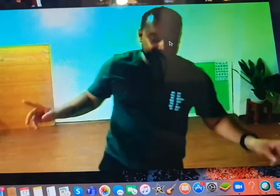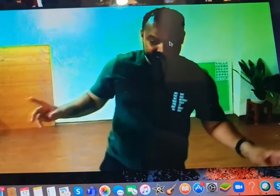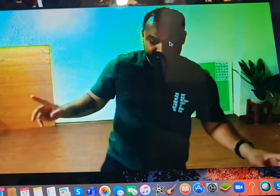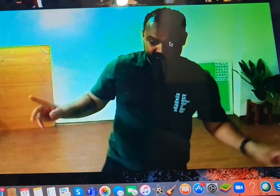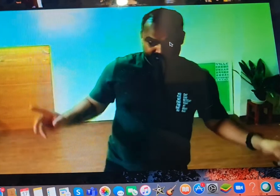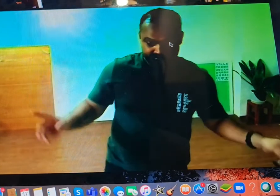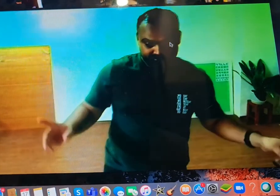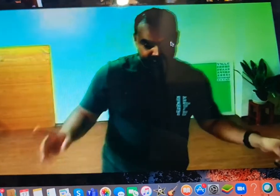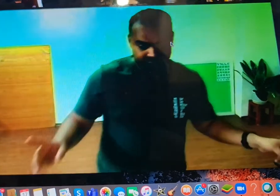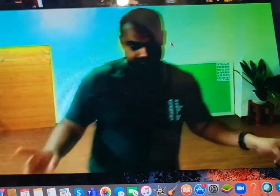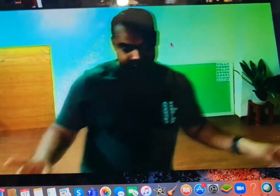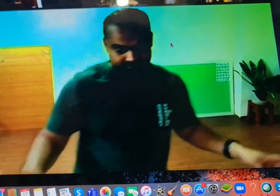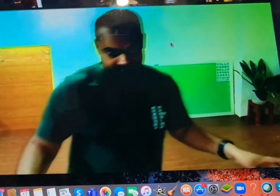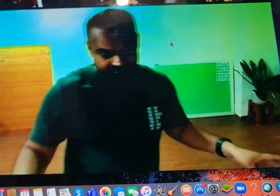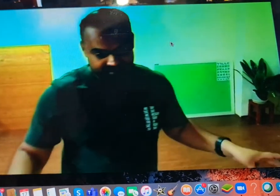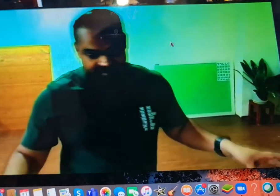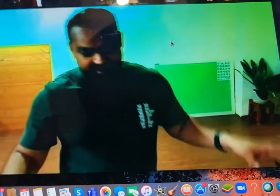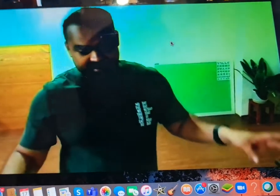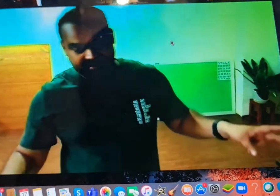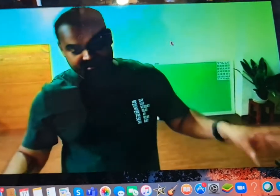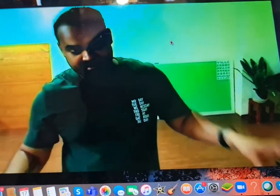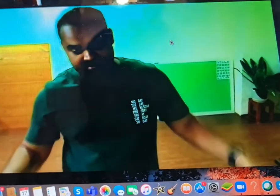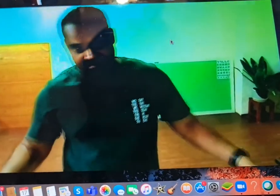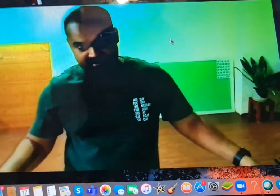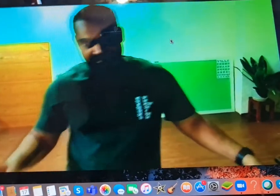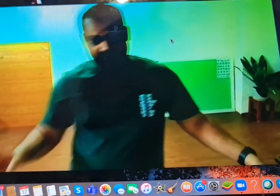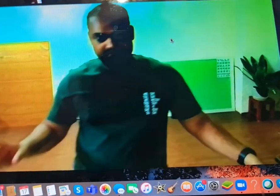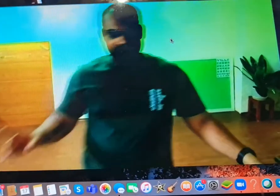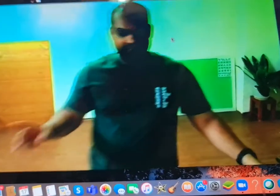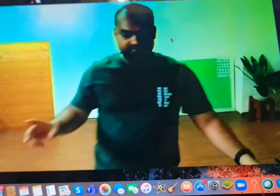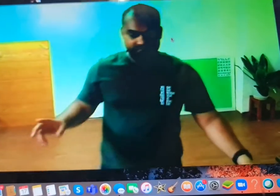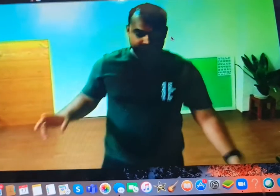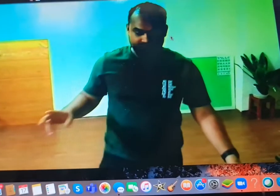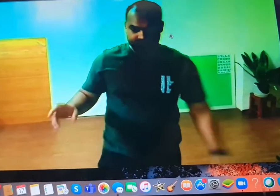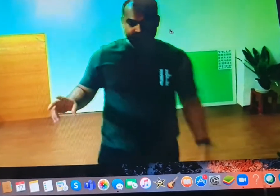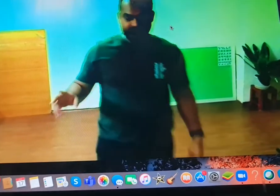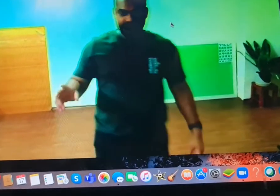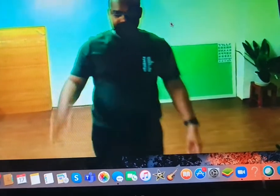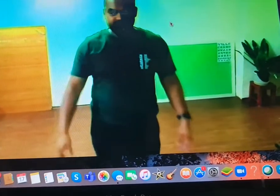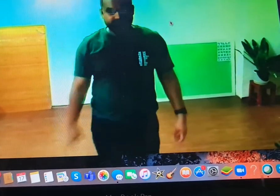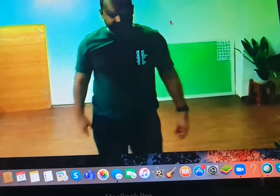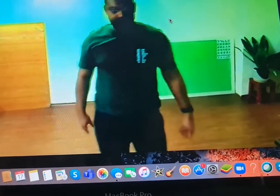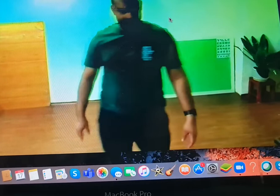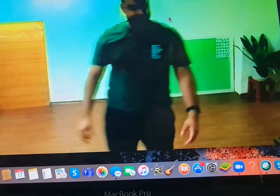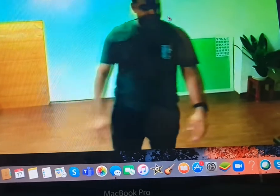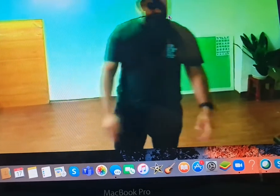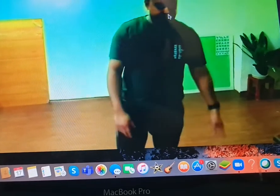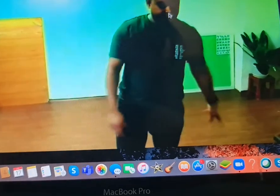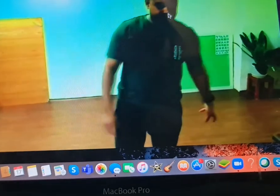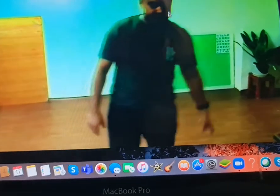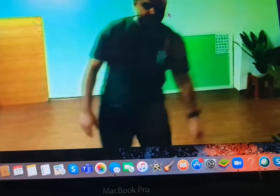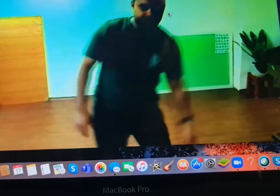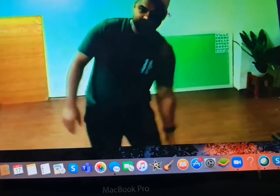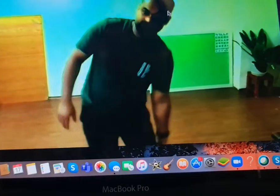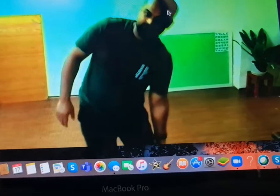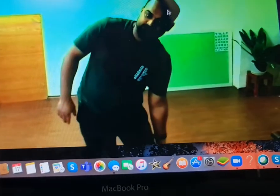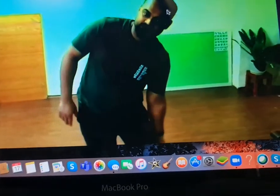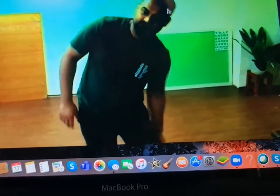एल्स। जो हम एक्सरसाइज ये मतलब अगर इसको एज एन एक्सरसाइज देखें तो इसका भी यही बेनिफिट्स है ना